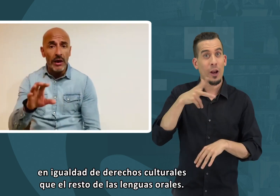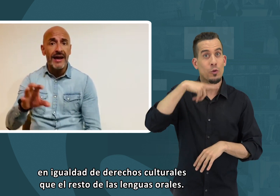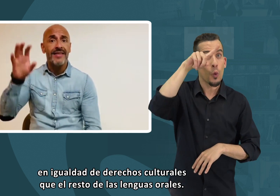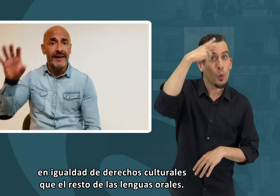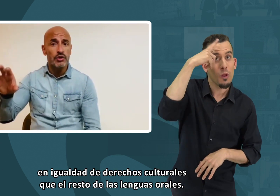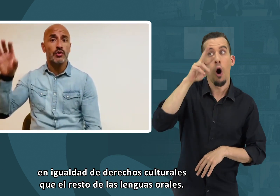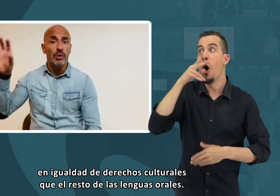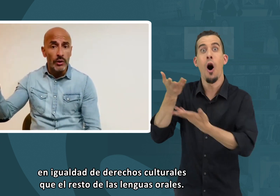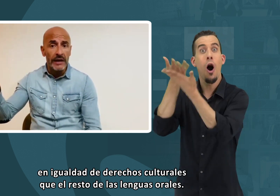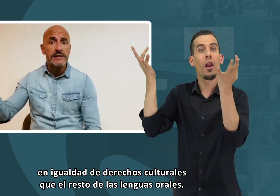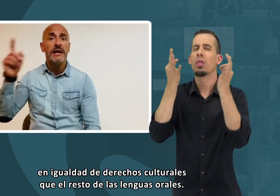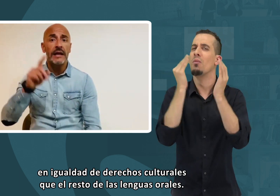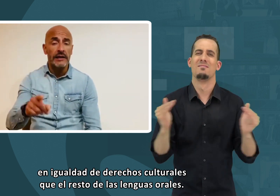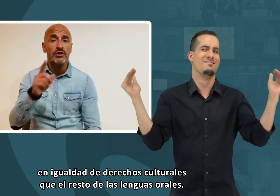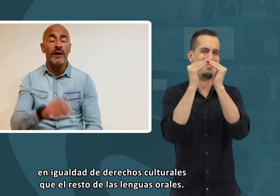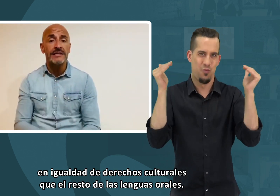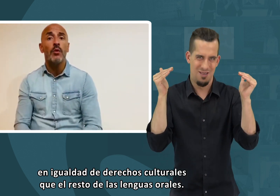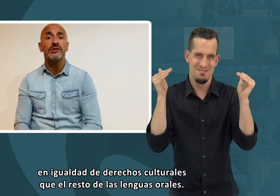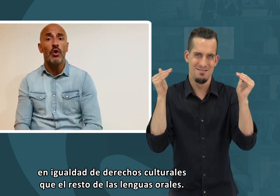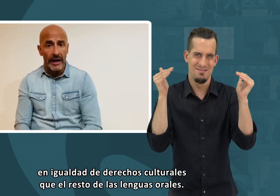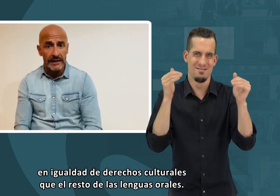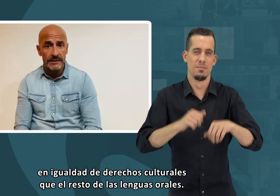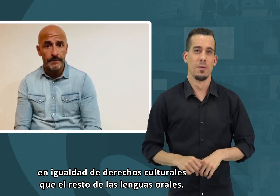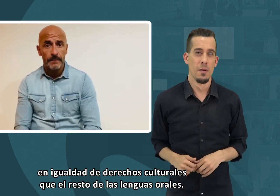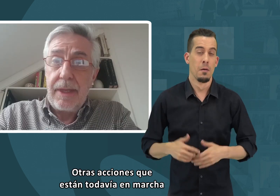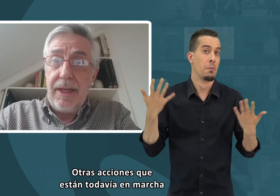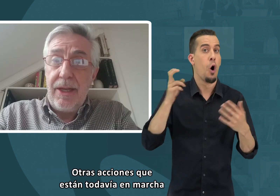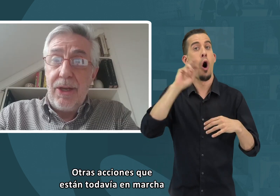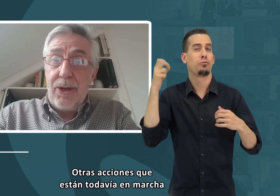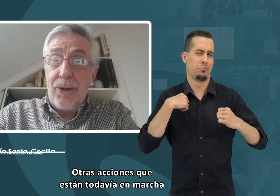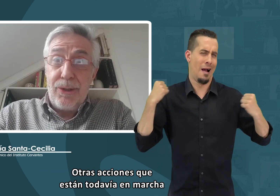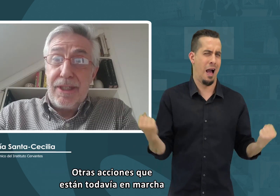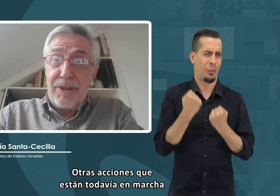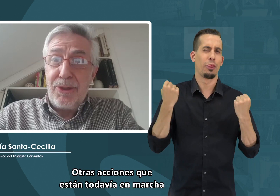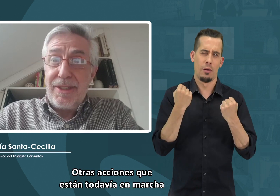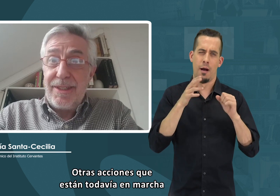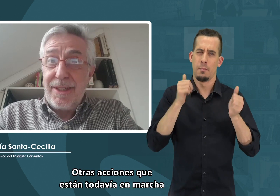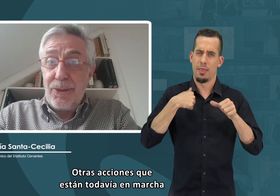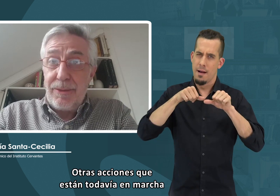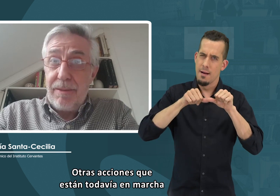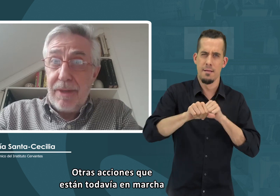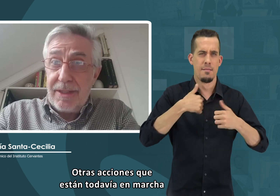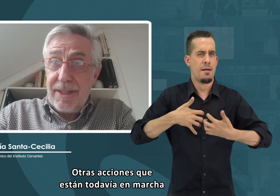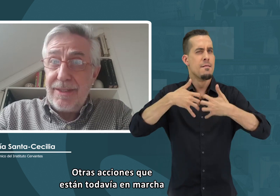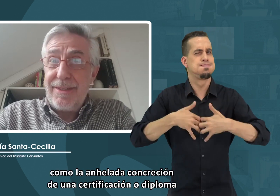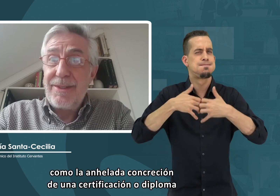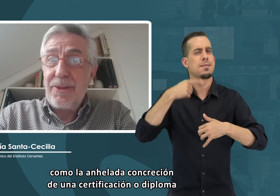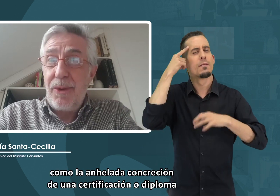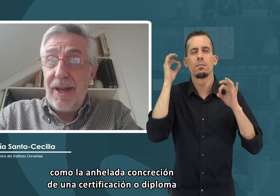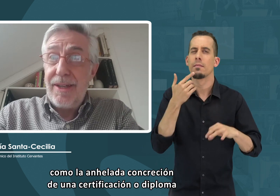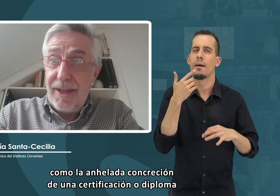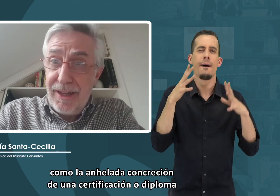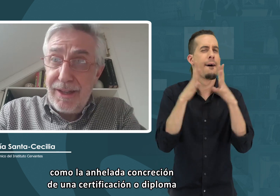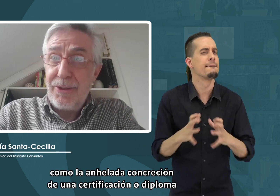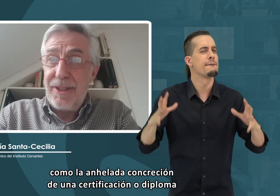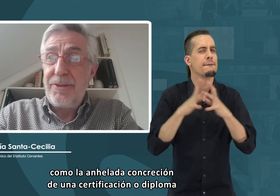en igualdad de derechos culturales que el resto de las lenguas orales. Otras acciones están todavía en marcha, como